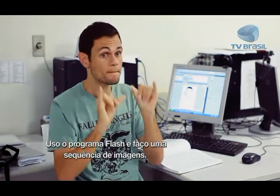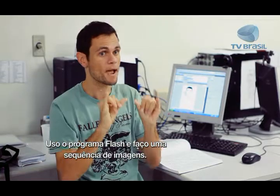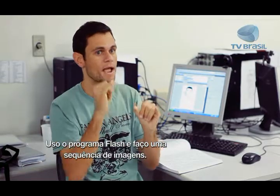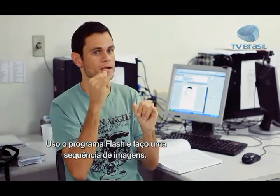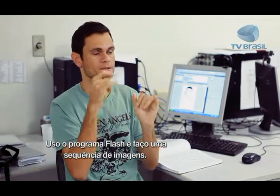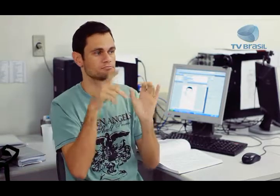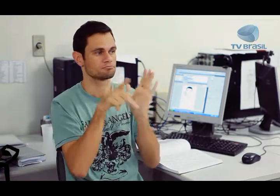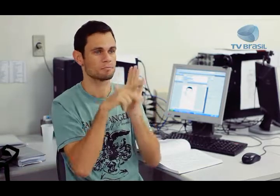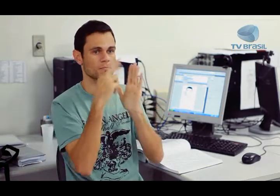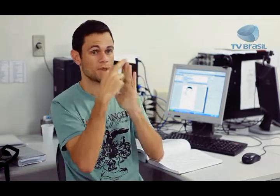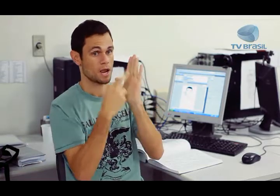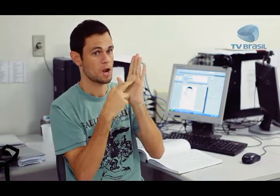imagens.